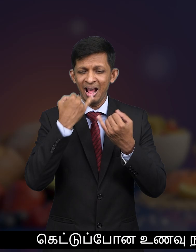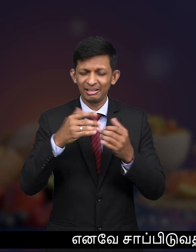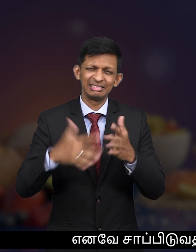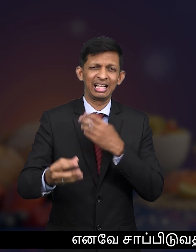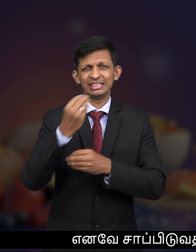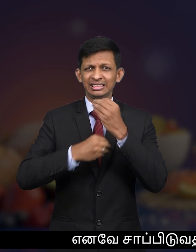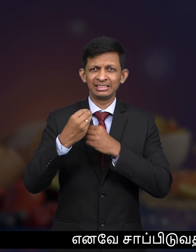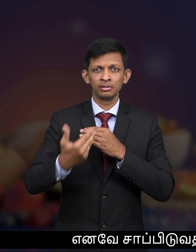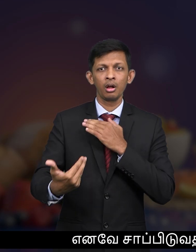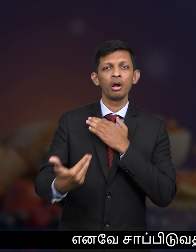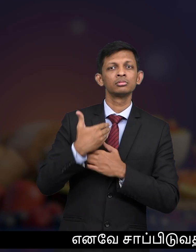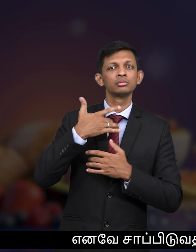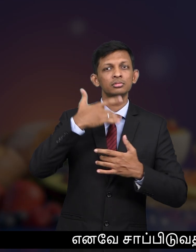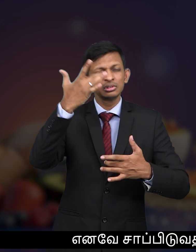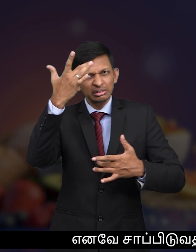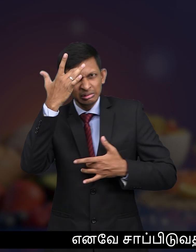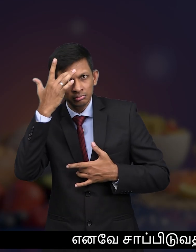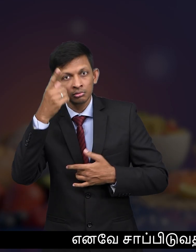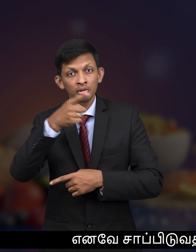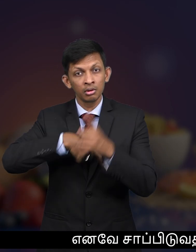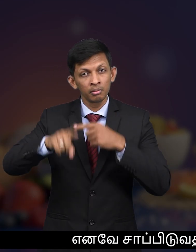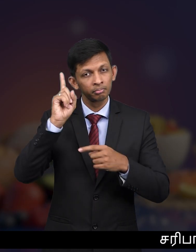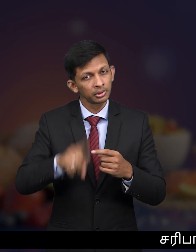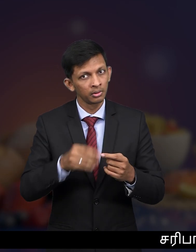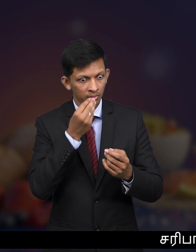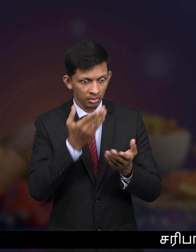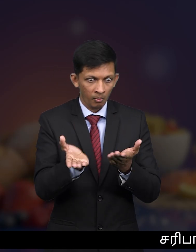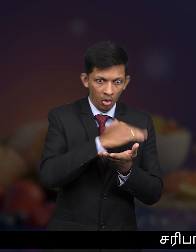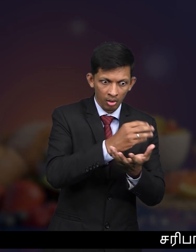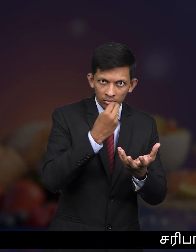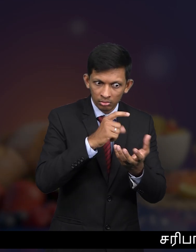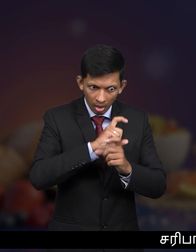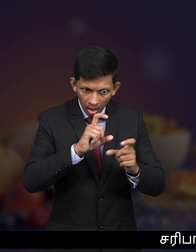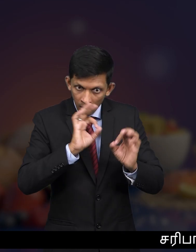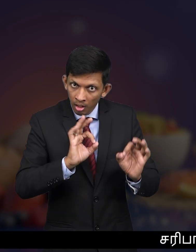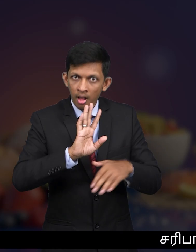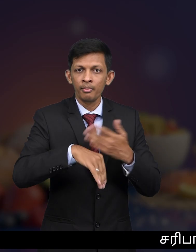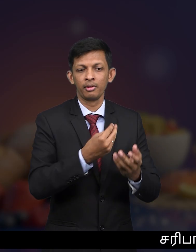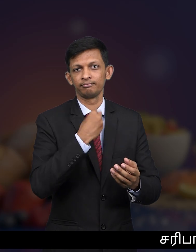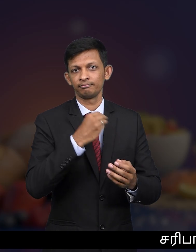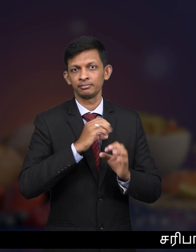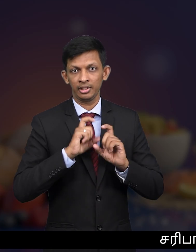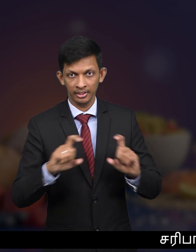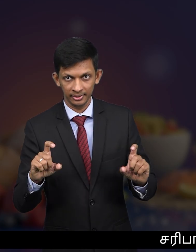நோய்வாய்ப்படுத்தக்கூடும். எனவே சாப்பிடுவதற்கு முன்பு அதை எப்போதும் சரிபார்க்க வேண்டும்.